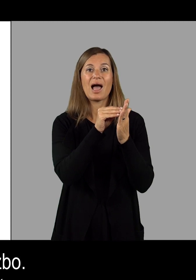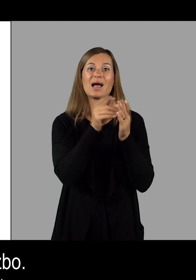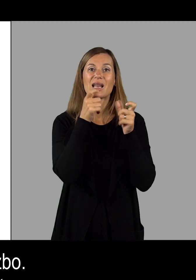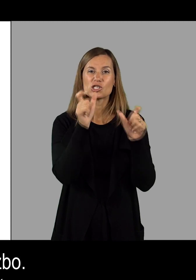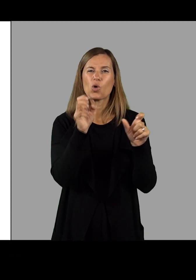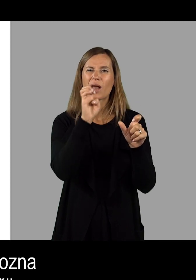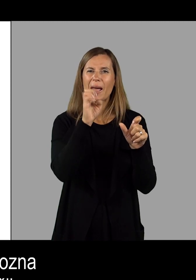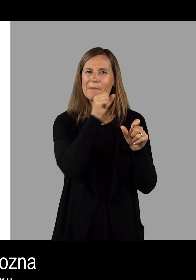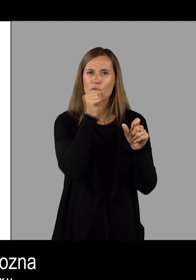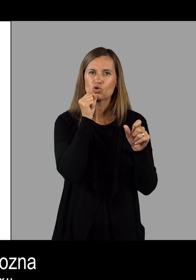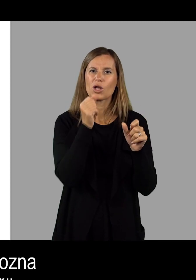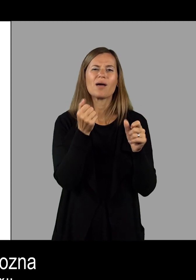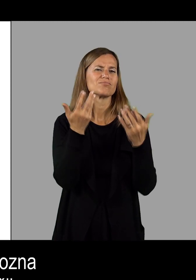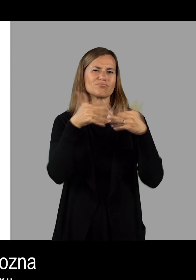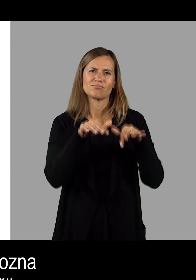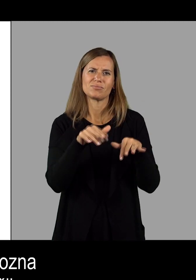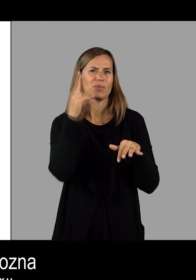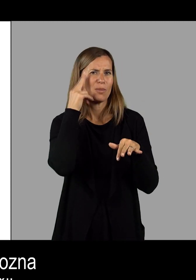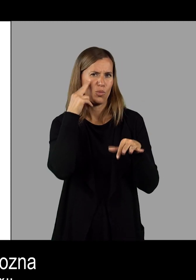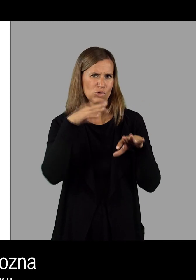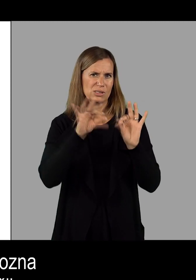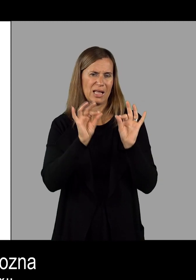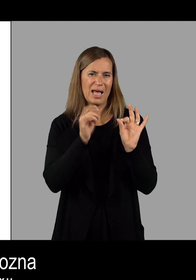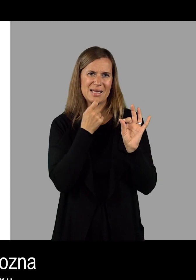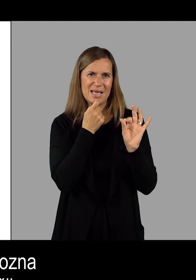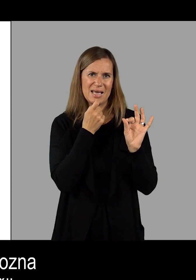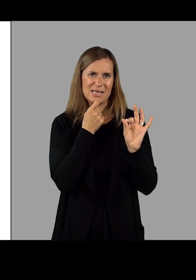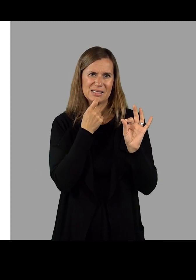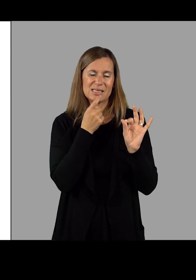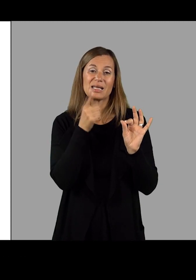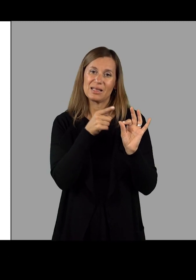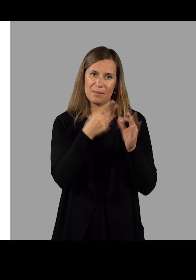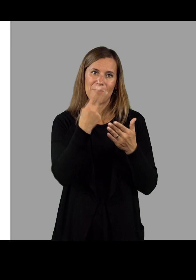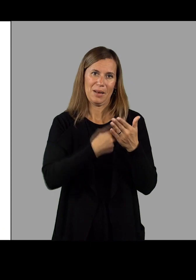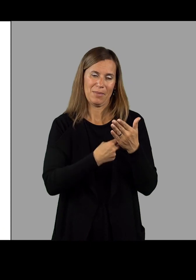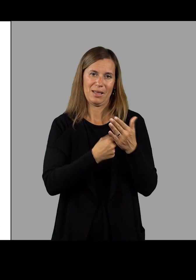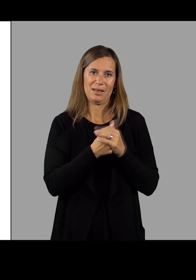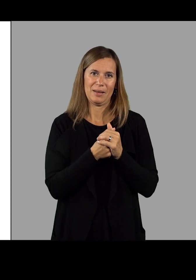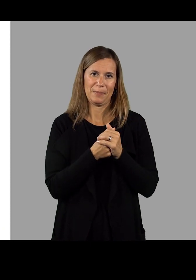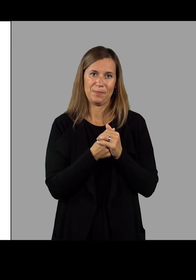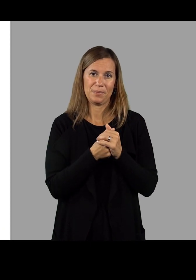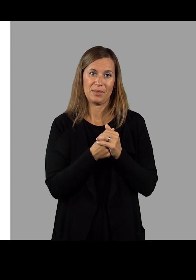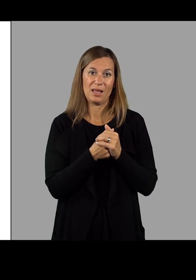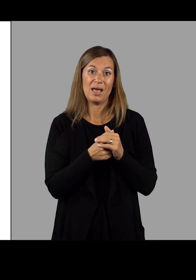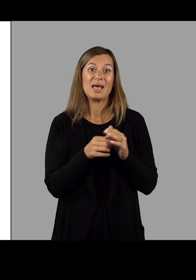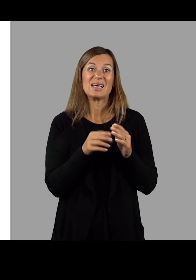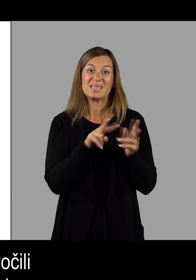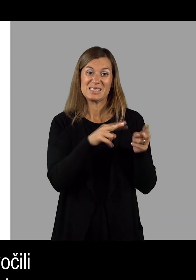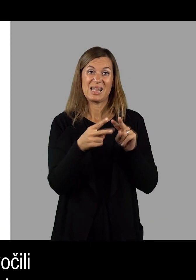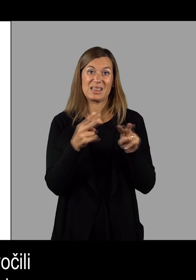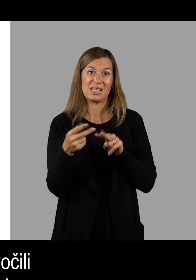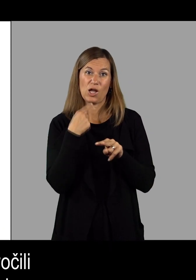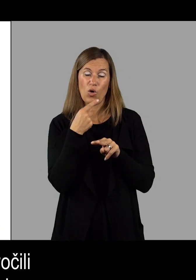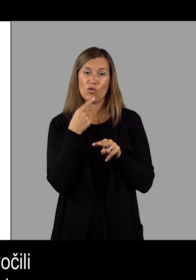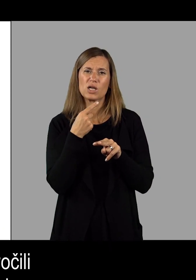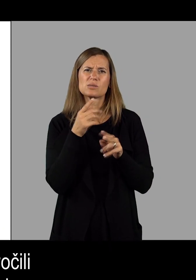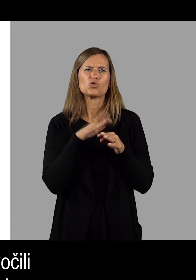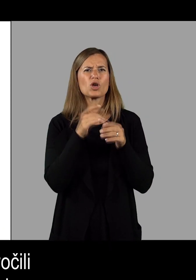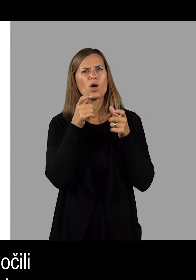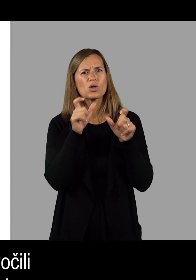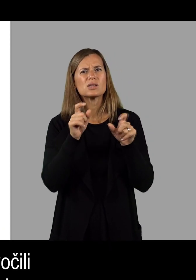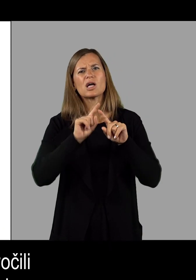glasovna e-pošta na primer samodejno prepozna jezik, v katerem je sporočilo napisano in ga prebere. Sintezo govora smo